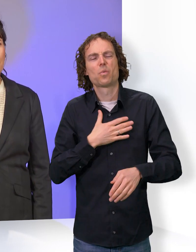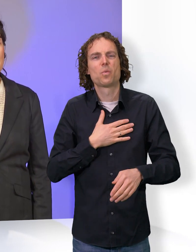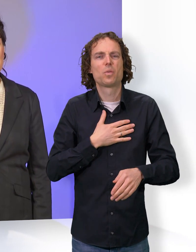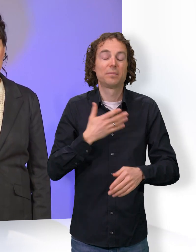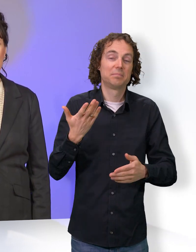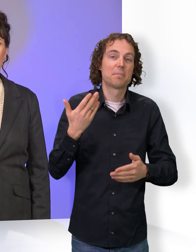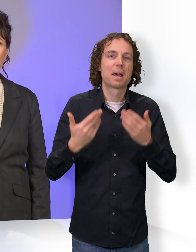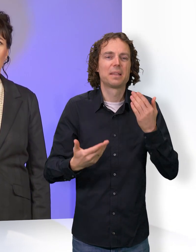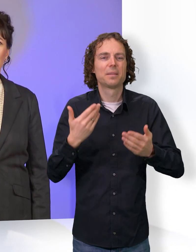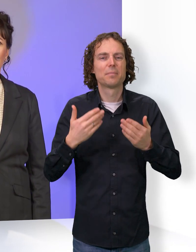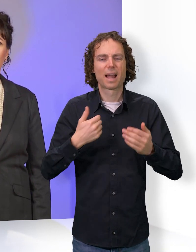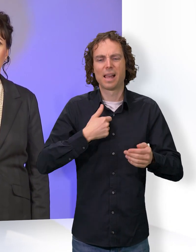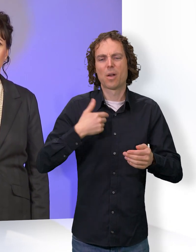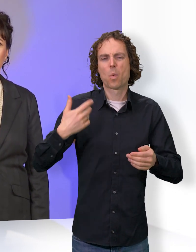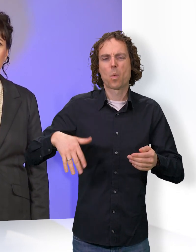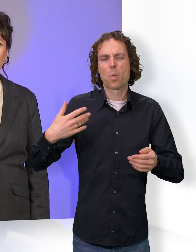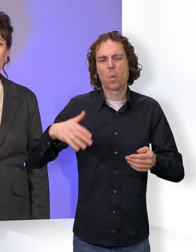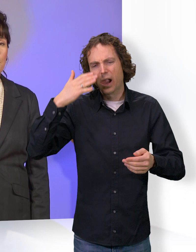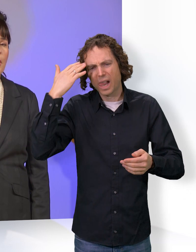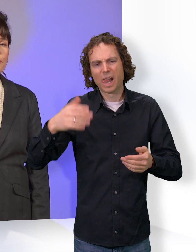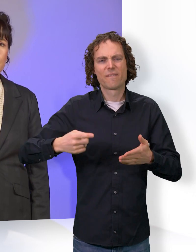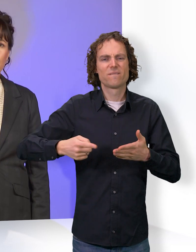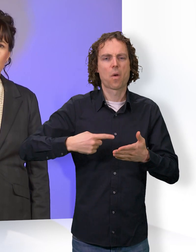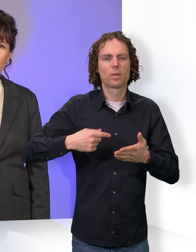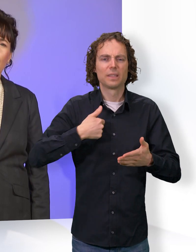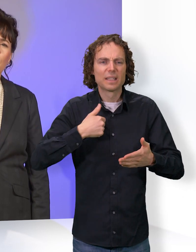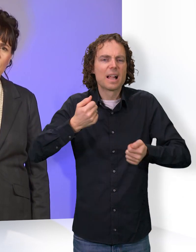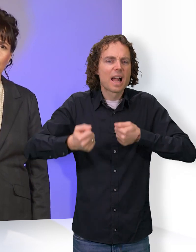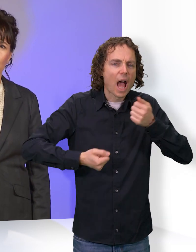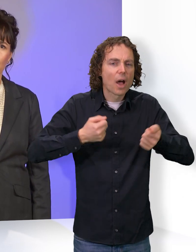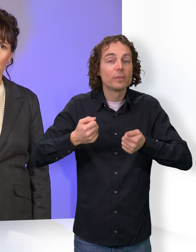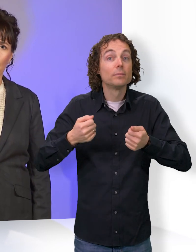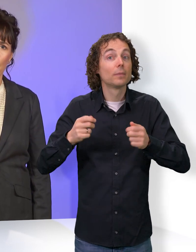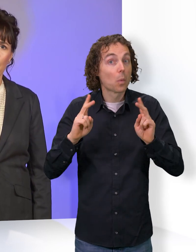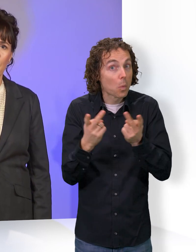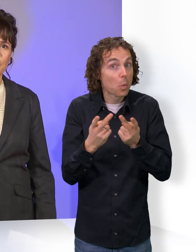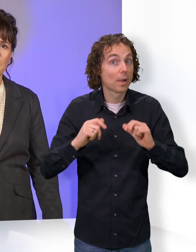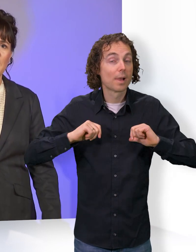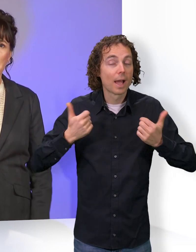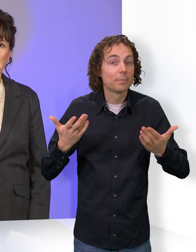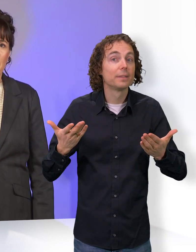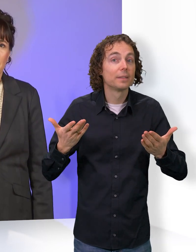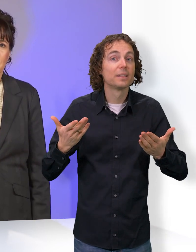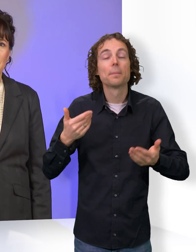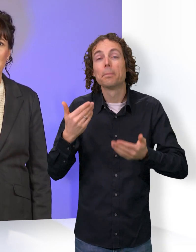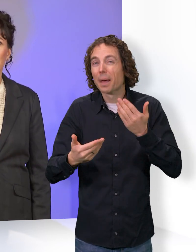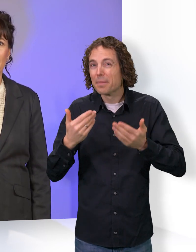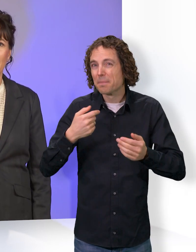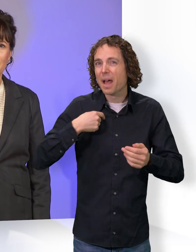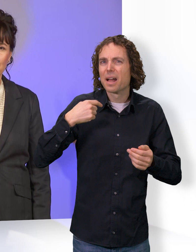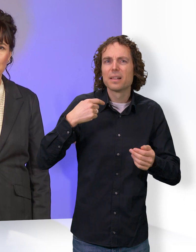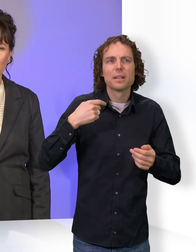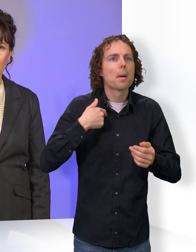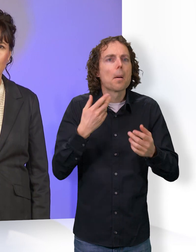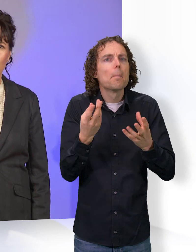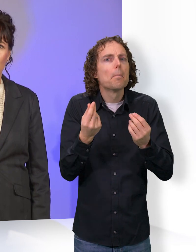sehr viel mehr von einem abverlangen, im Laufen wie auch im Leben. Manchmal merke ich den einen Berg gar